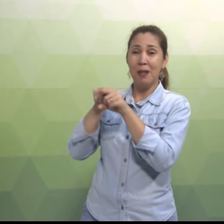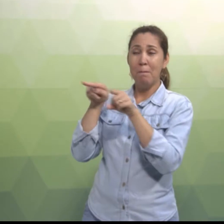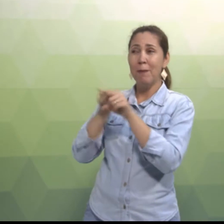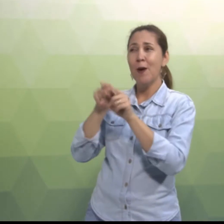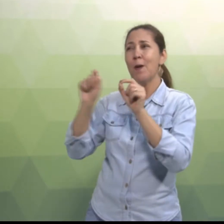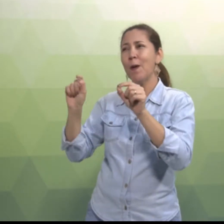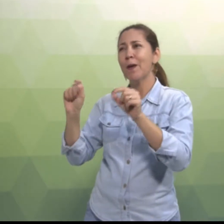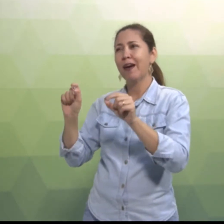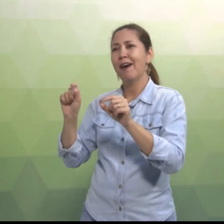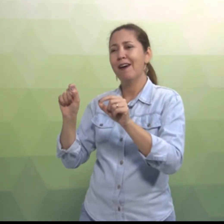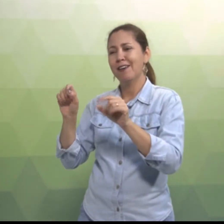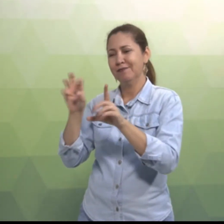àquele espaço.